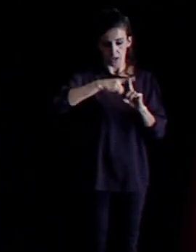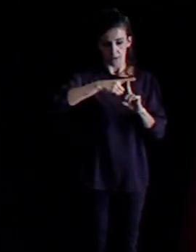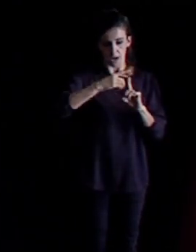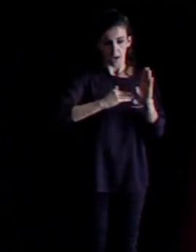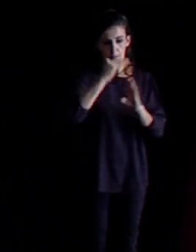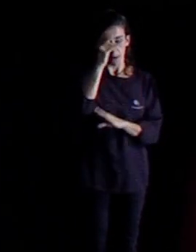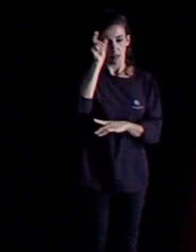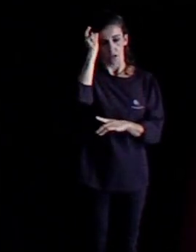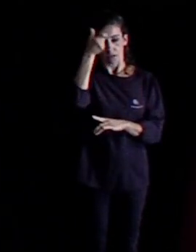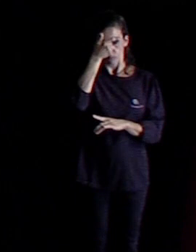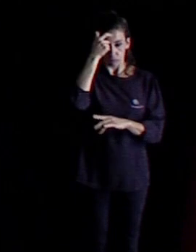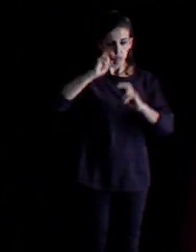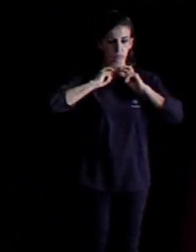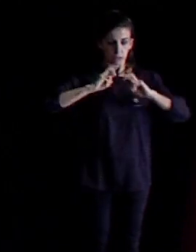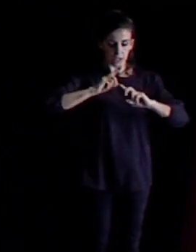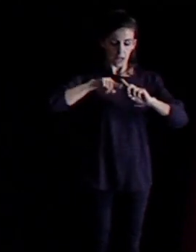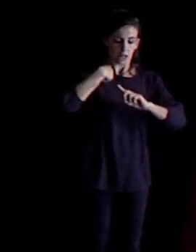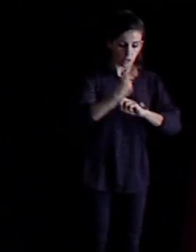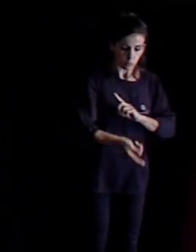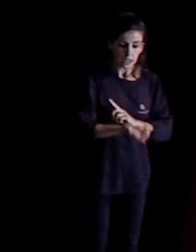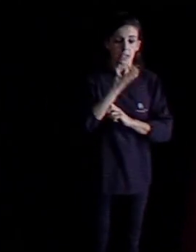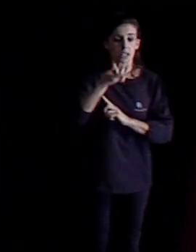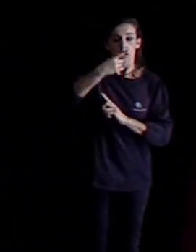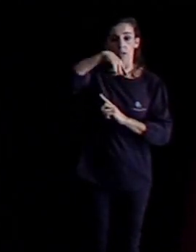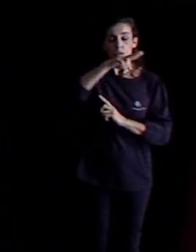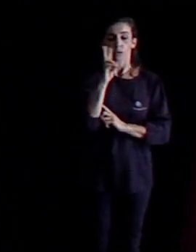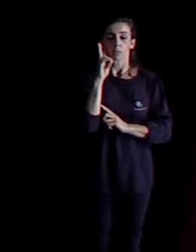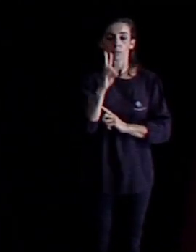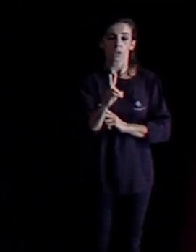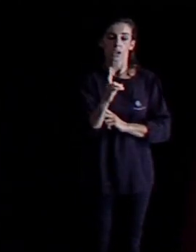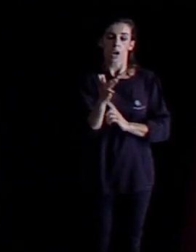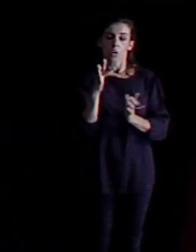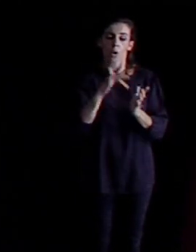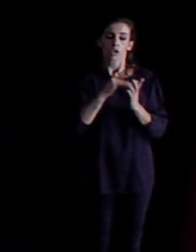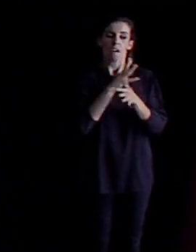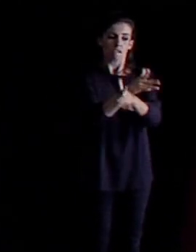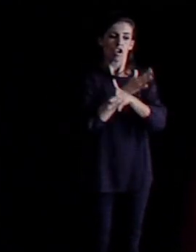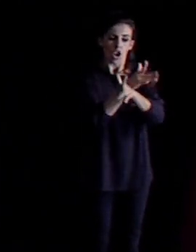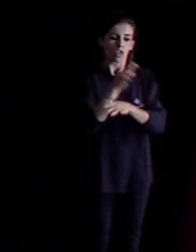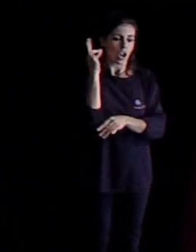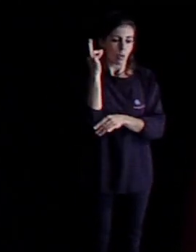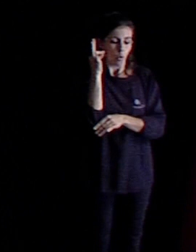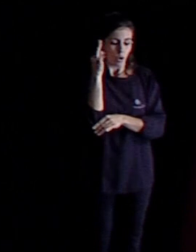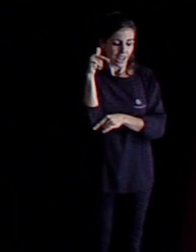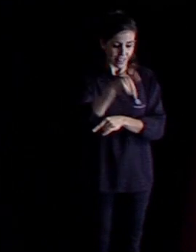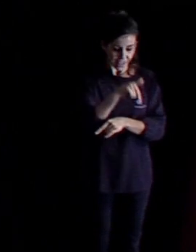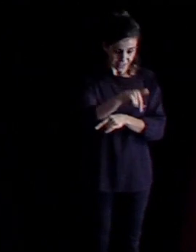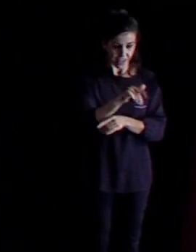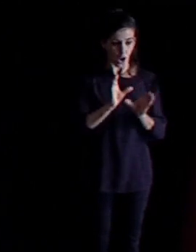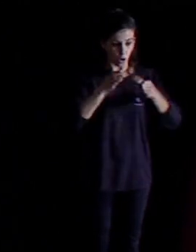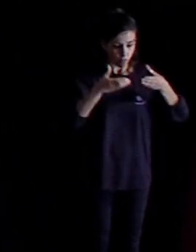estrés postraumático. Si se fijan ustedes en cuanto a violación, las mujeres de este colectivo son 5 veces